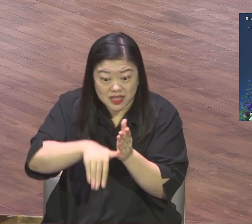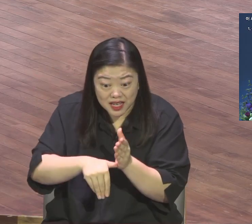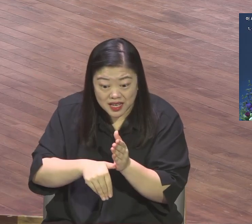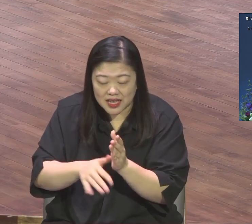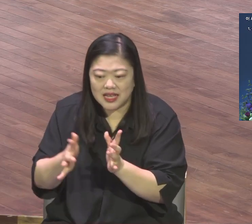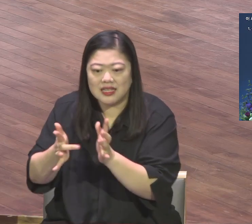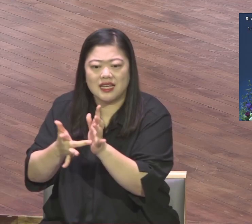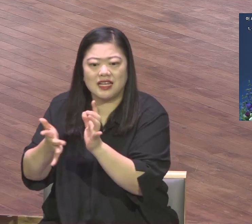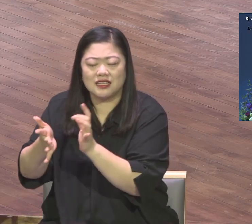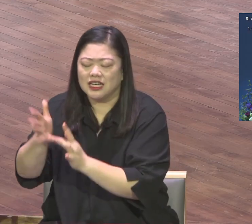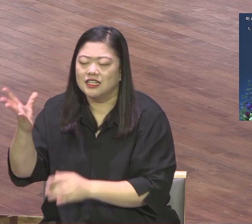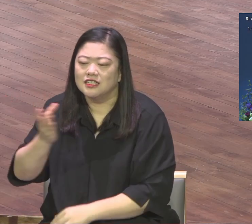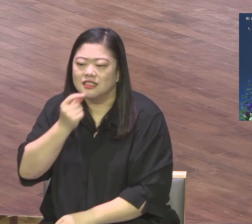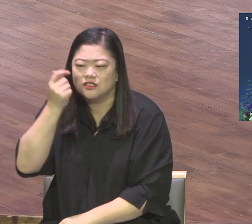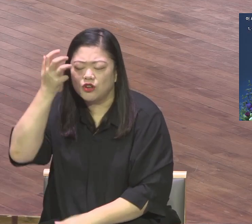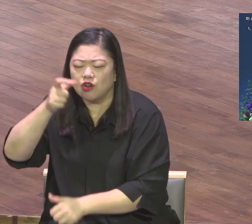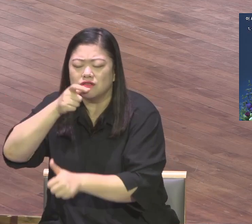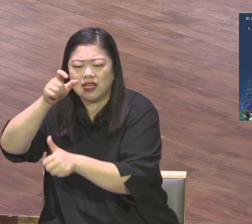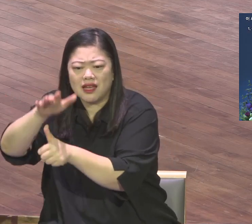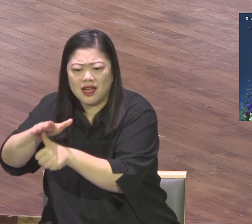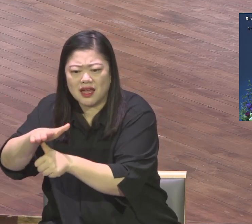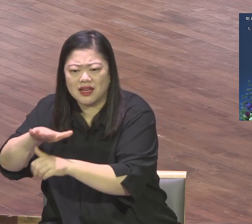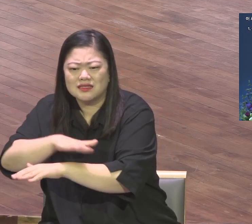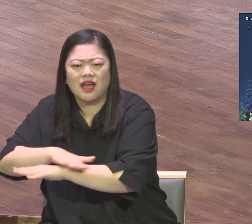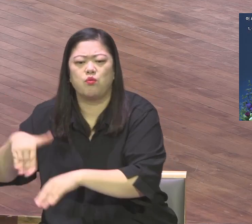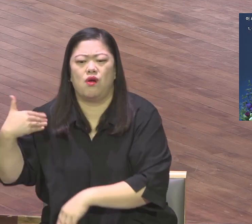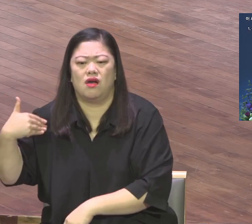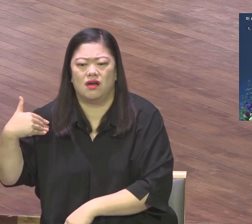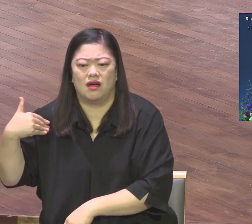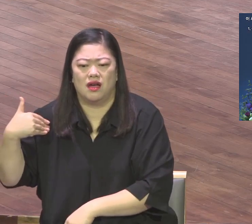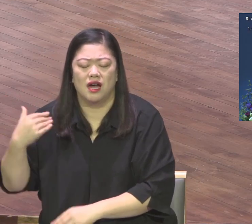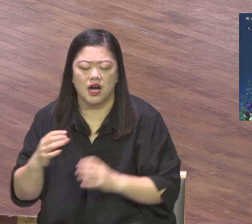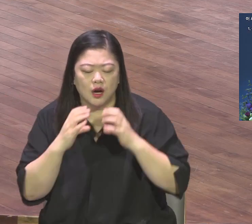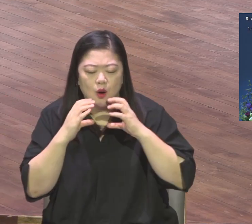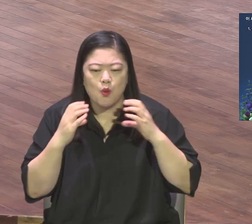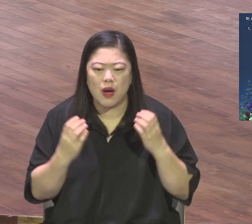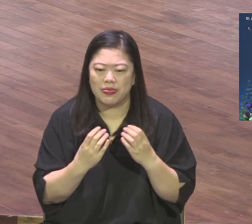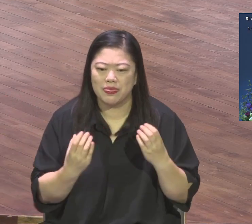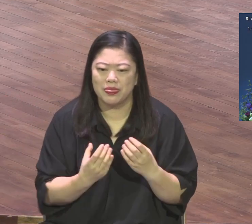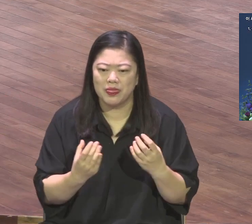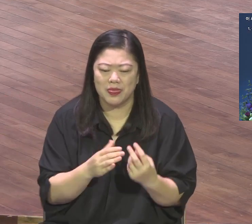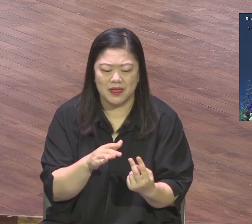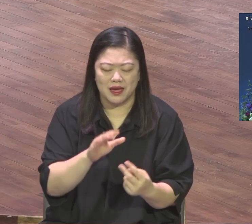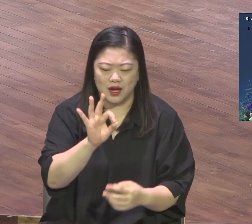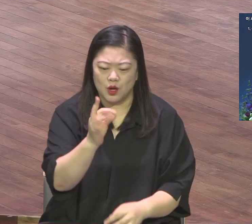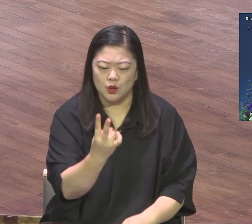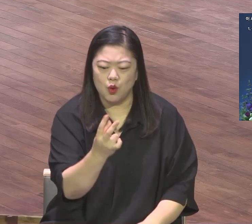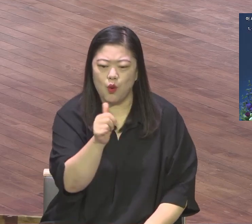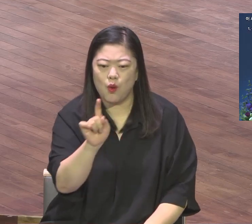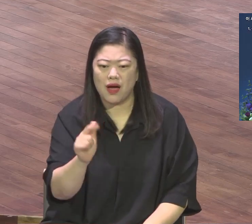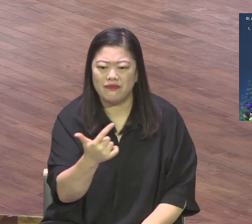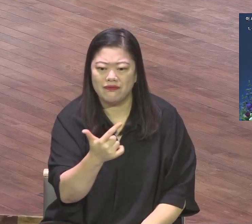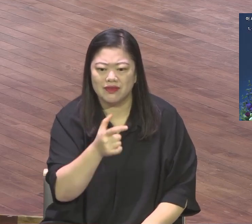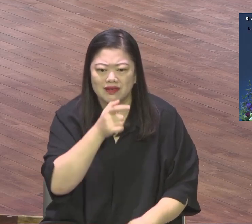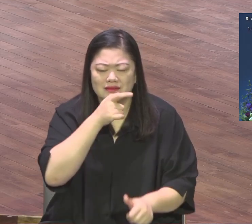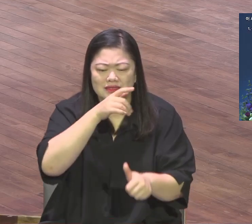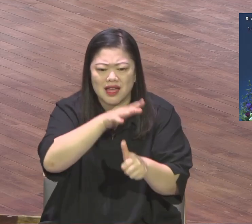이 말은요, 요한의 세례다. 이 말은 요한이 외친 거 하나밖에 없어요.